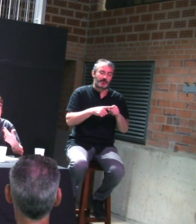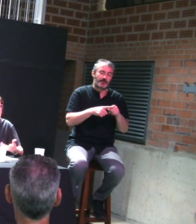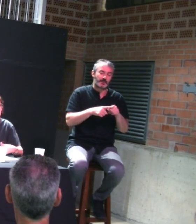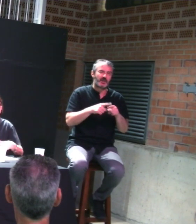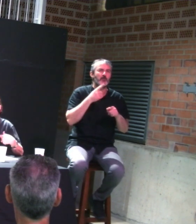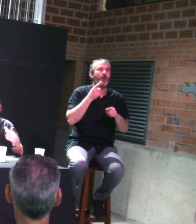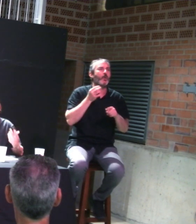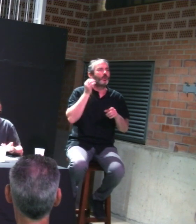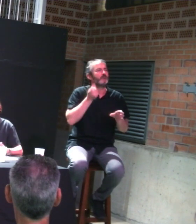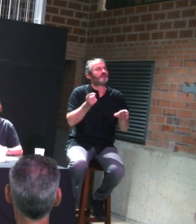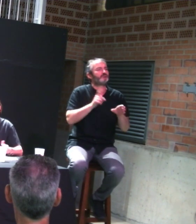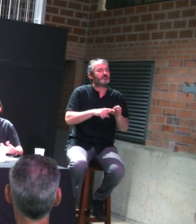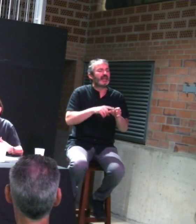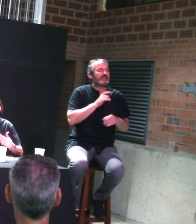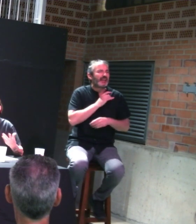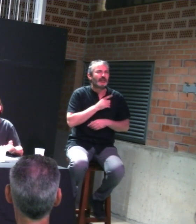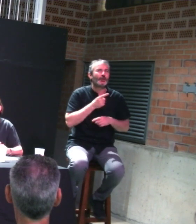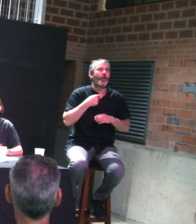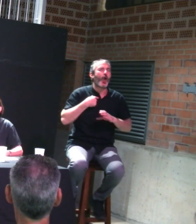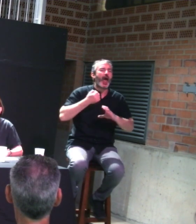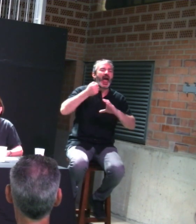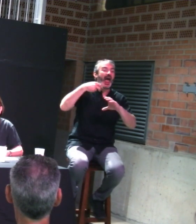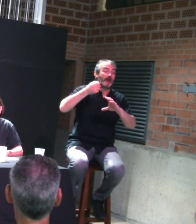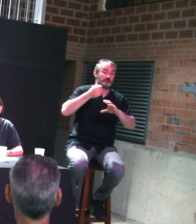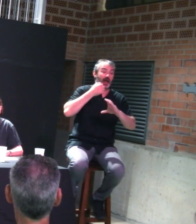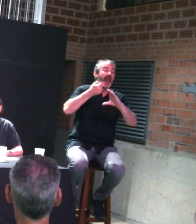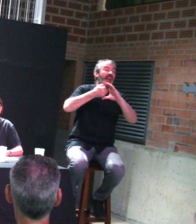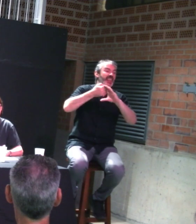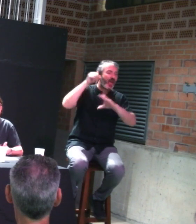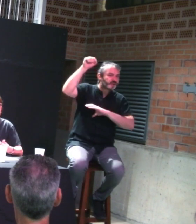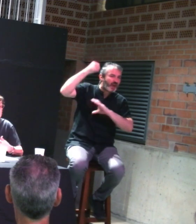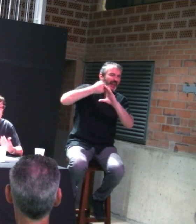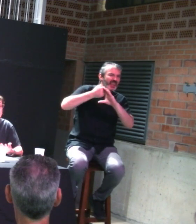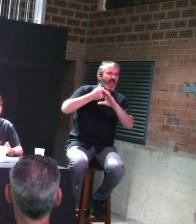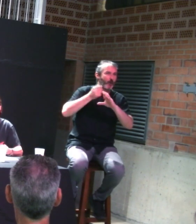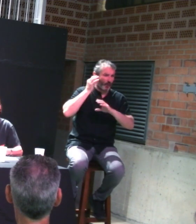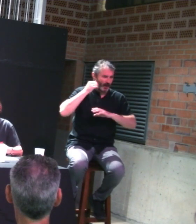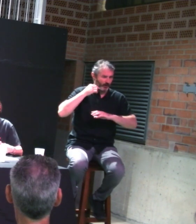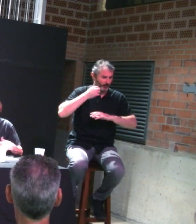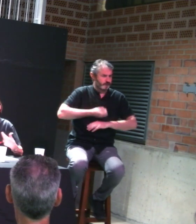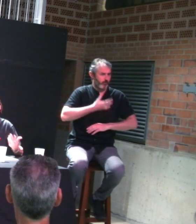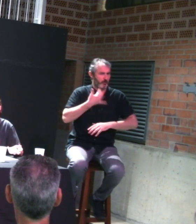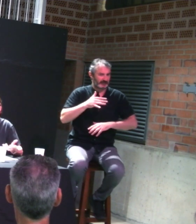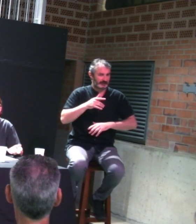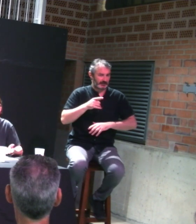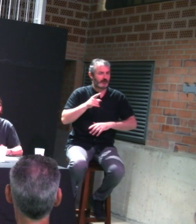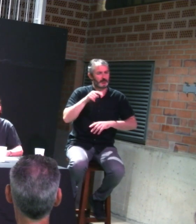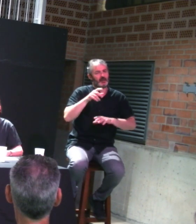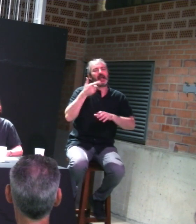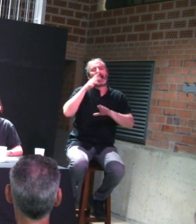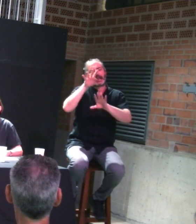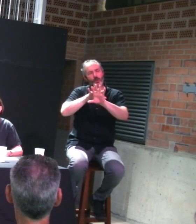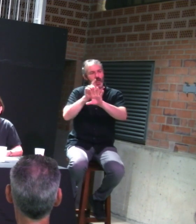experiencia sindical anarquista que tienen las mujeres en Cataluña y en otras